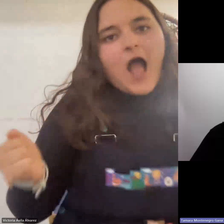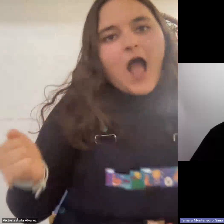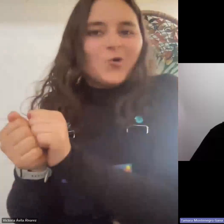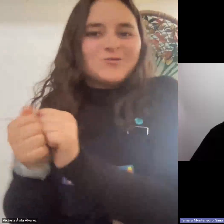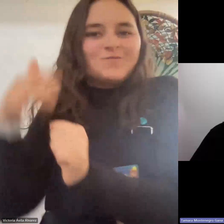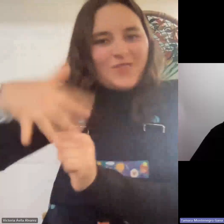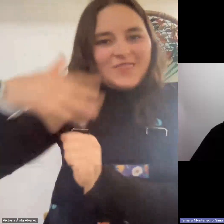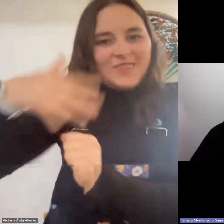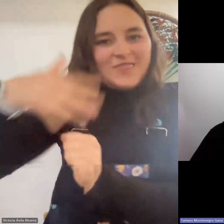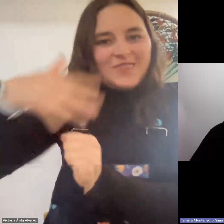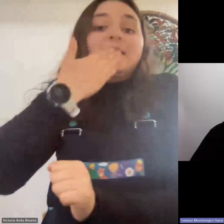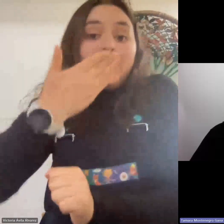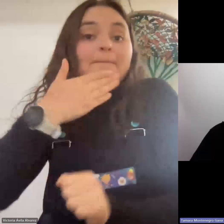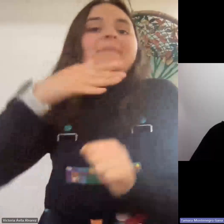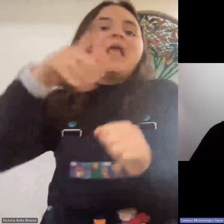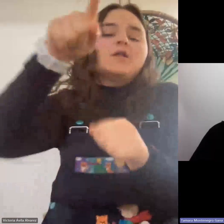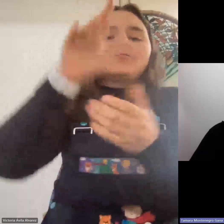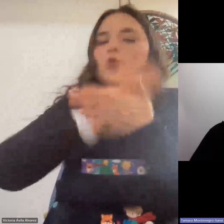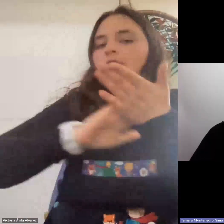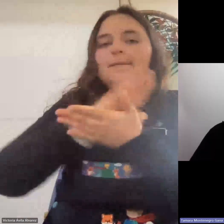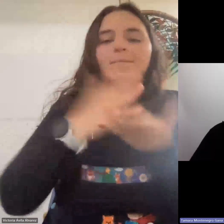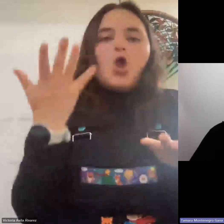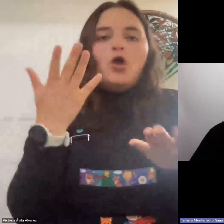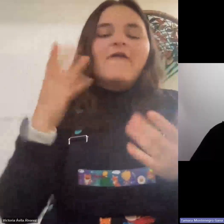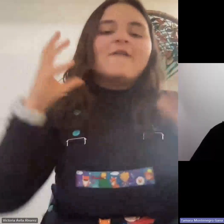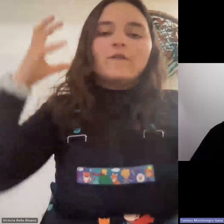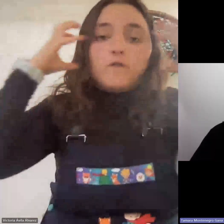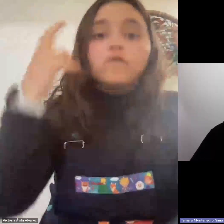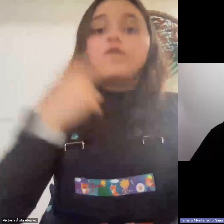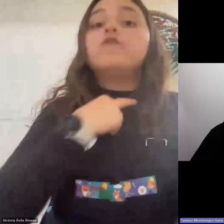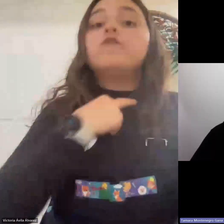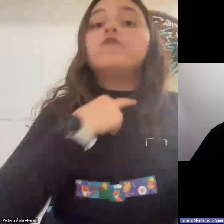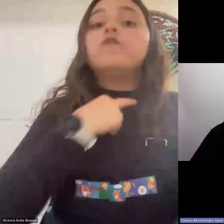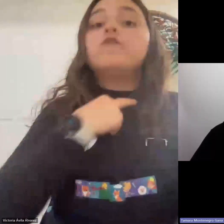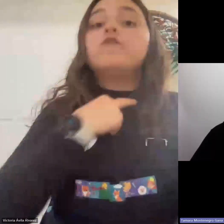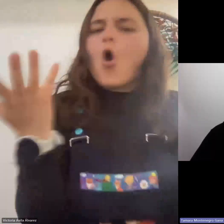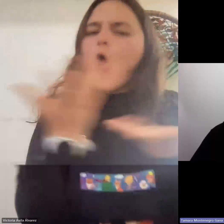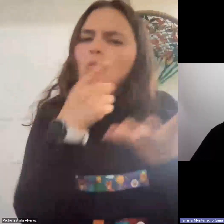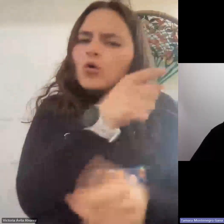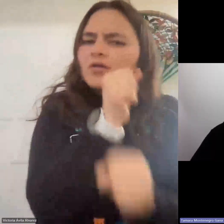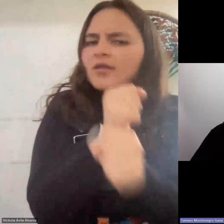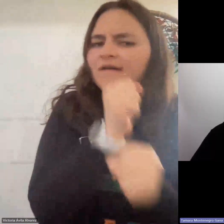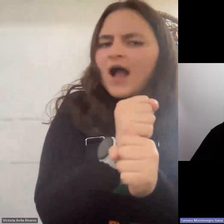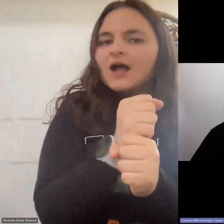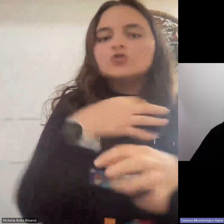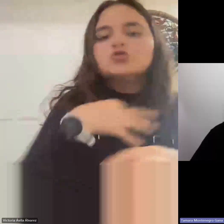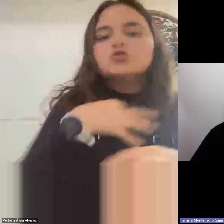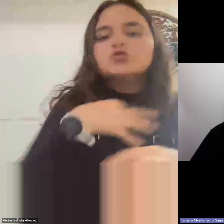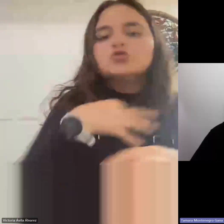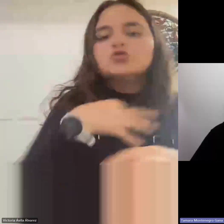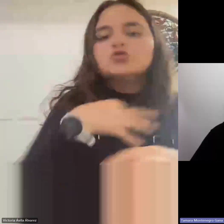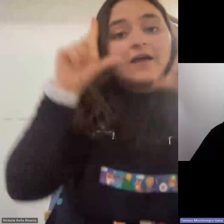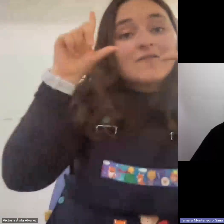Pero no poner información sin verlo, sino que lo hiciéramos en conjunto, para que fuera más fácil en conjunto con la